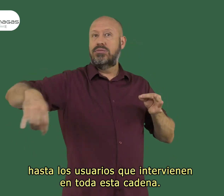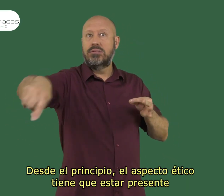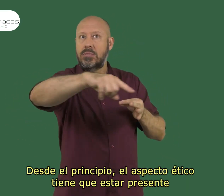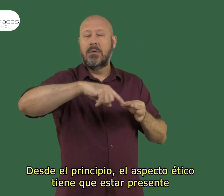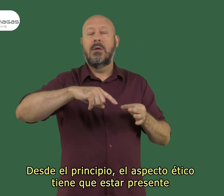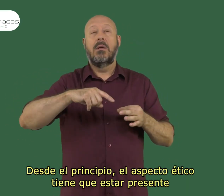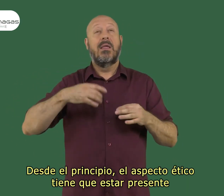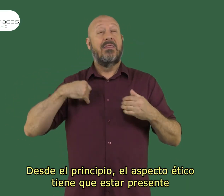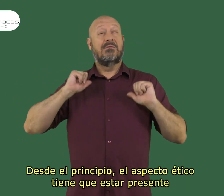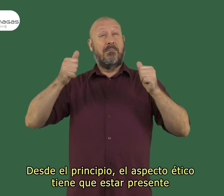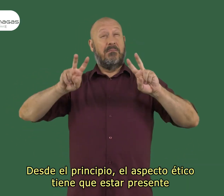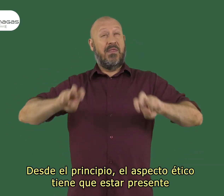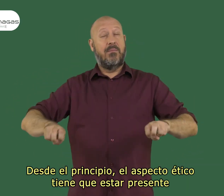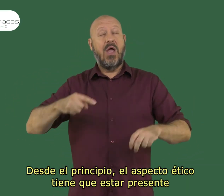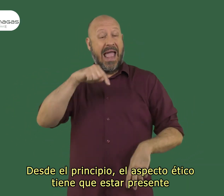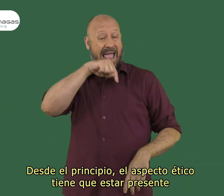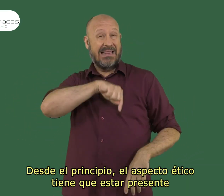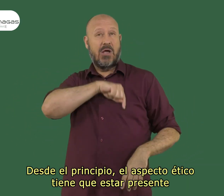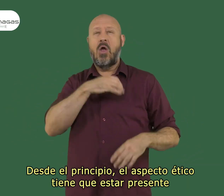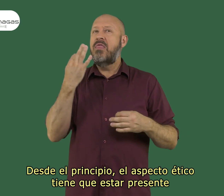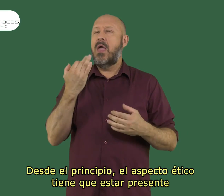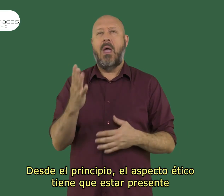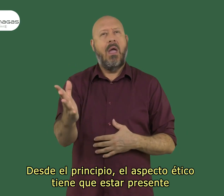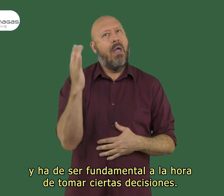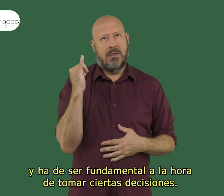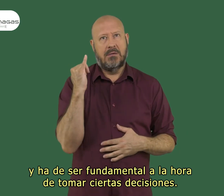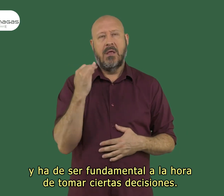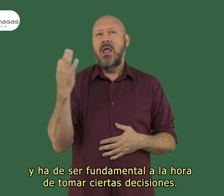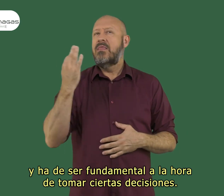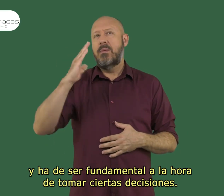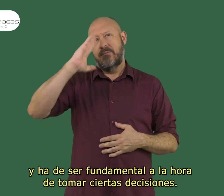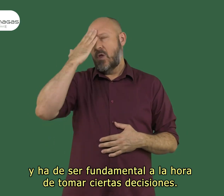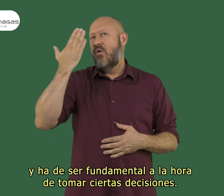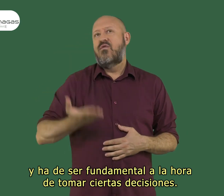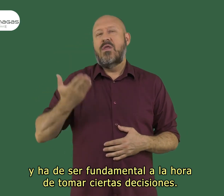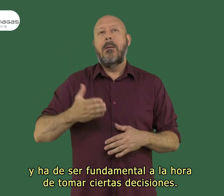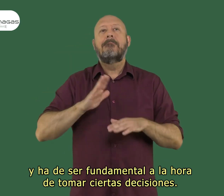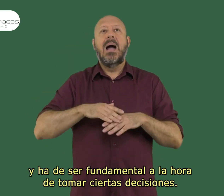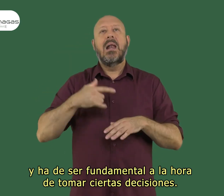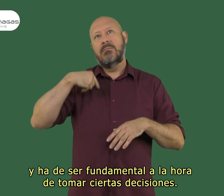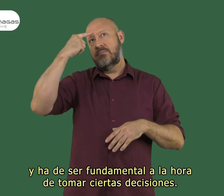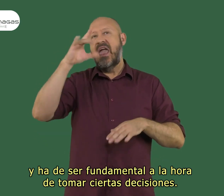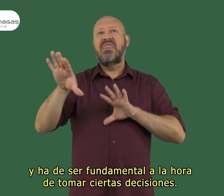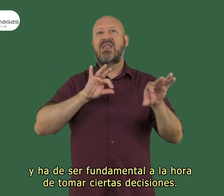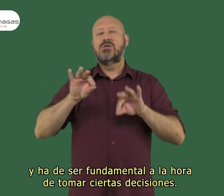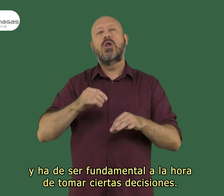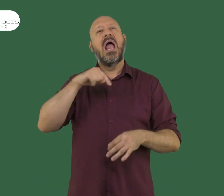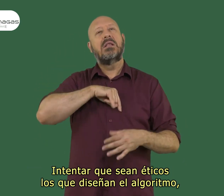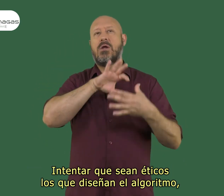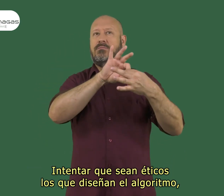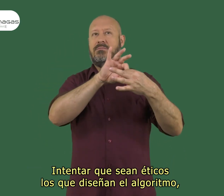cadena. Desde el principio, el aspecto ético tiene que estar presente y ha de ser fundamental a la hora de tomar ciertas